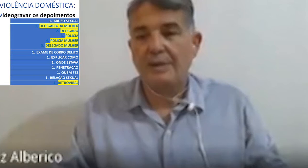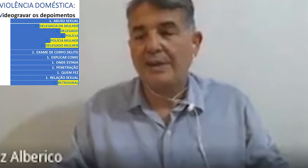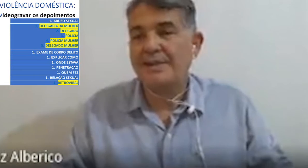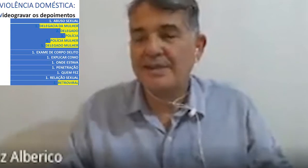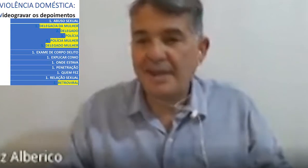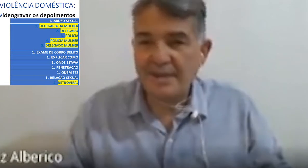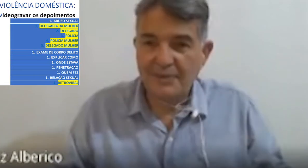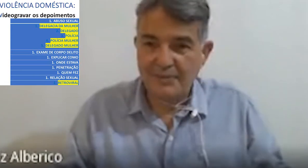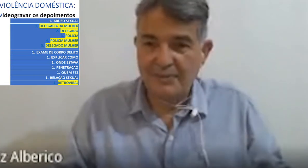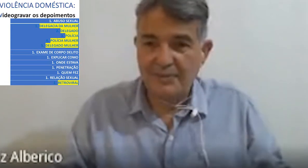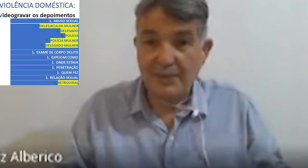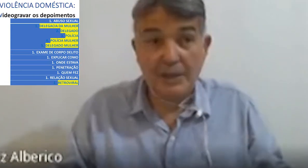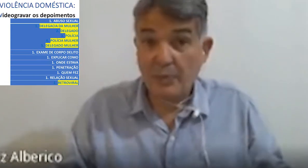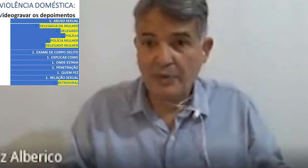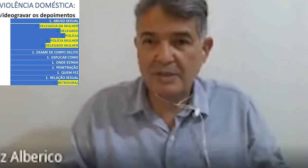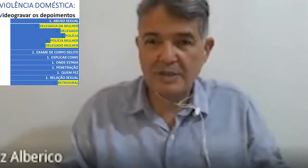Eles esquecem. Eles podem esquecer.